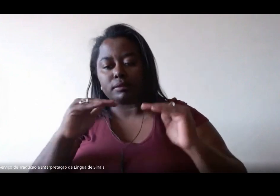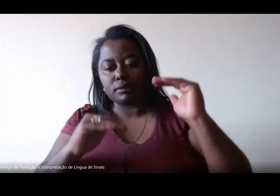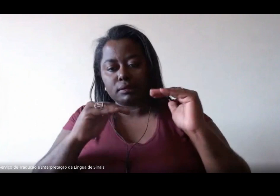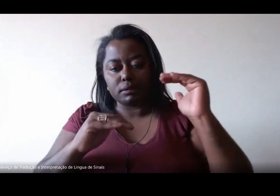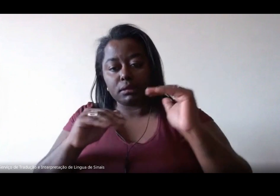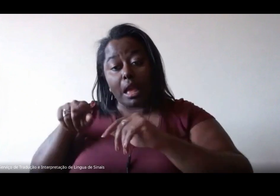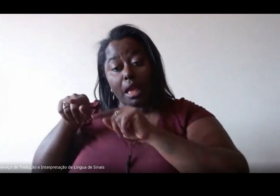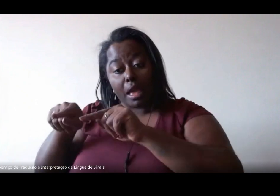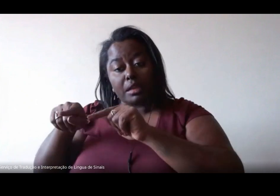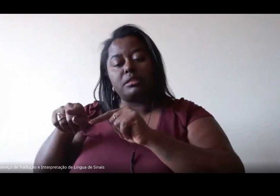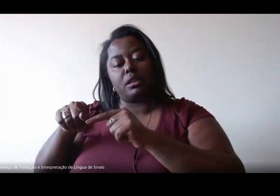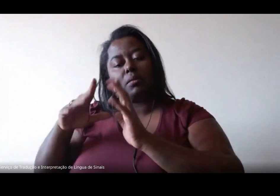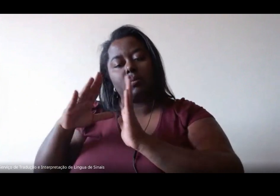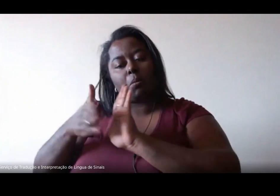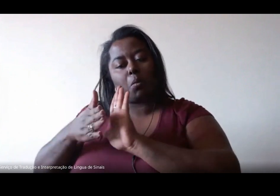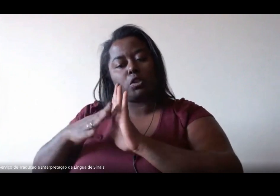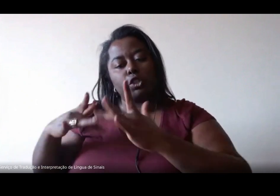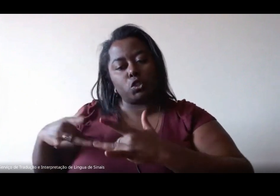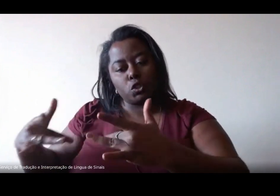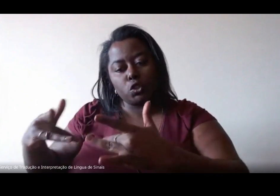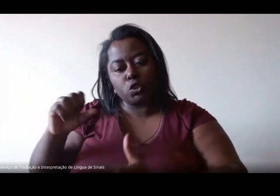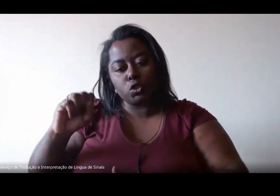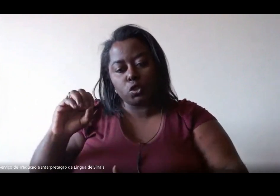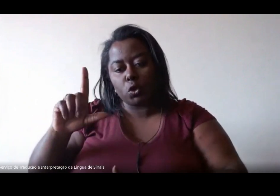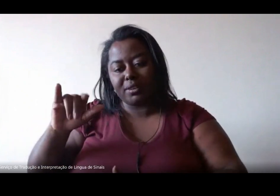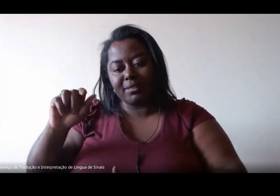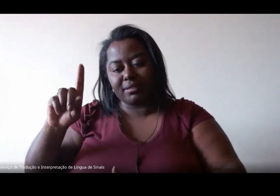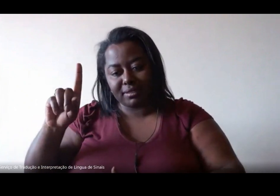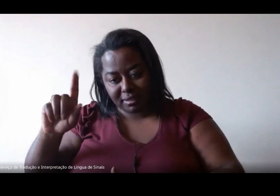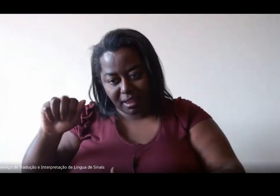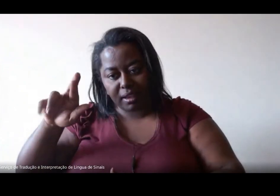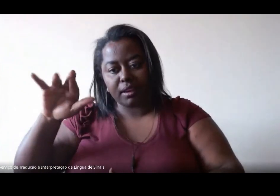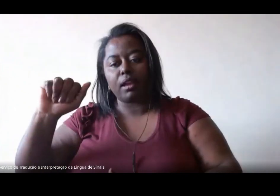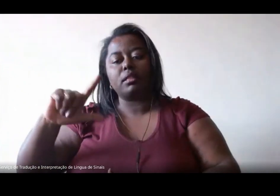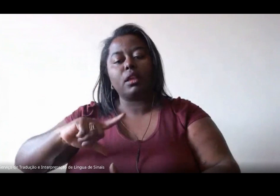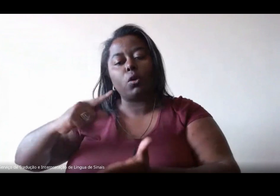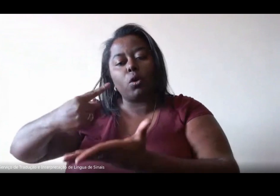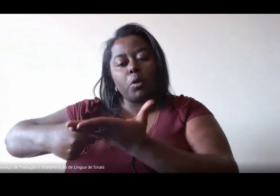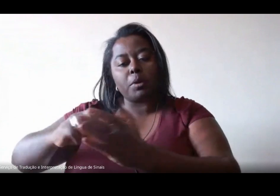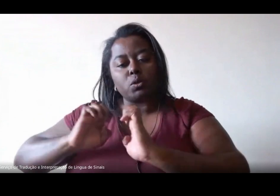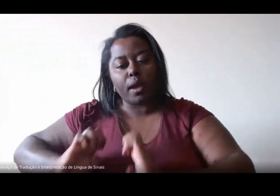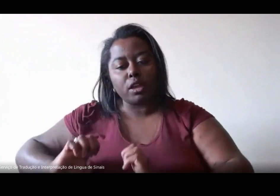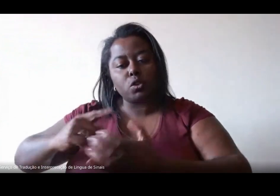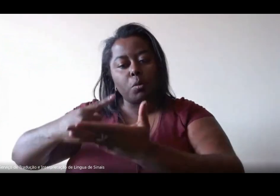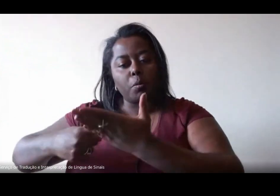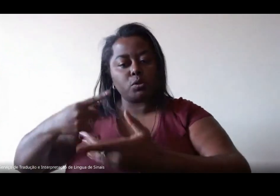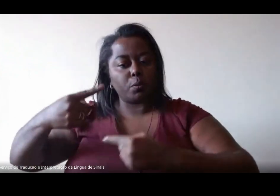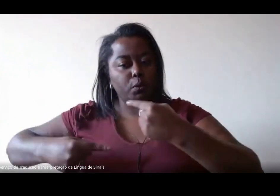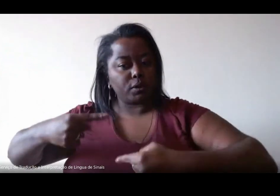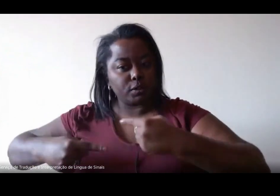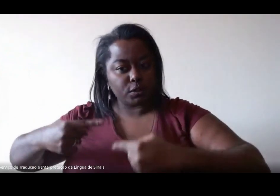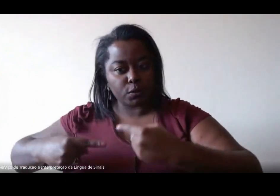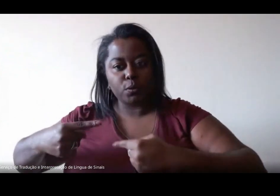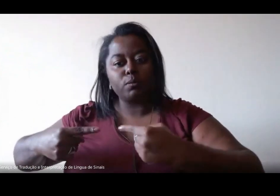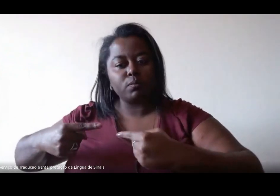A solidariedade, ao contrário, se fundamenta num compromisso ético e político que nós